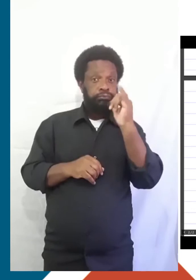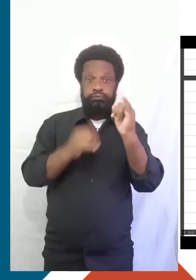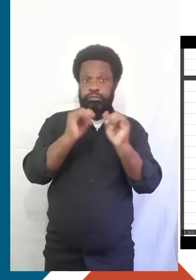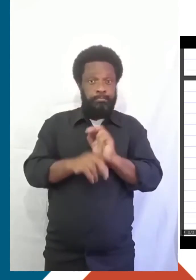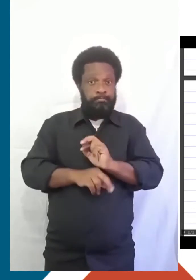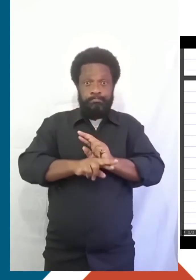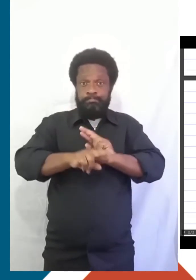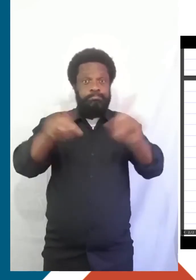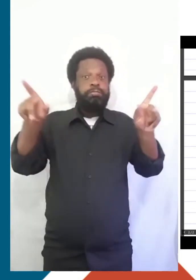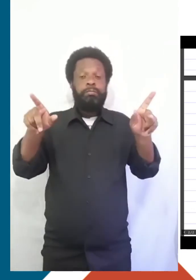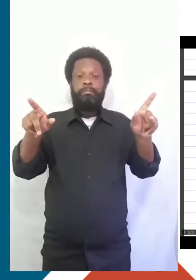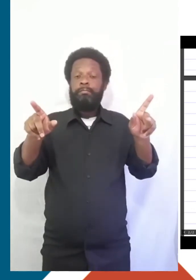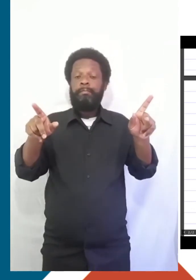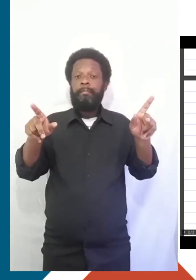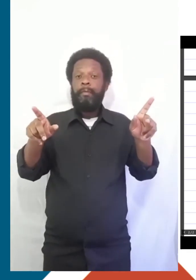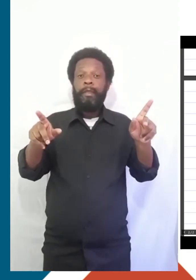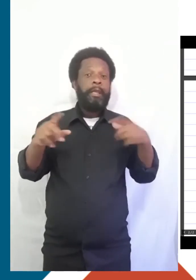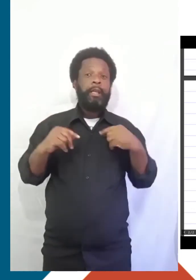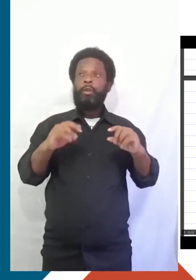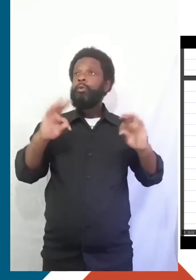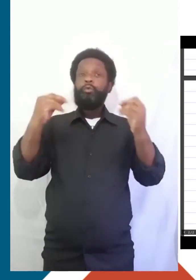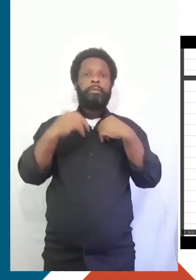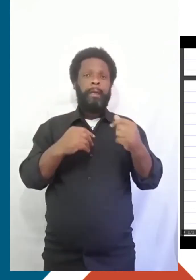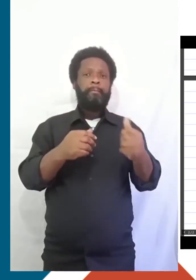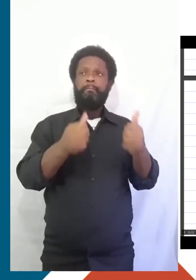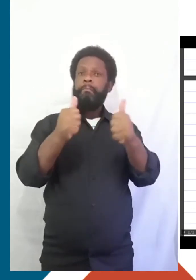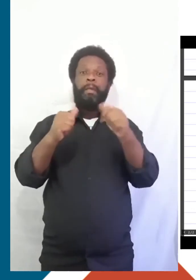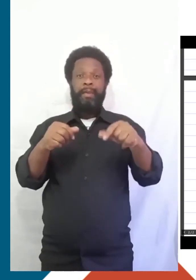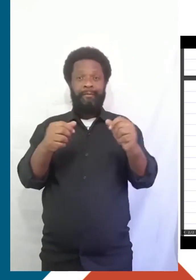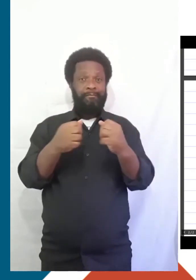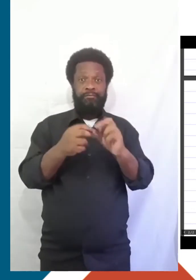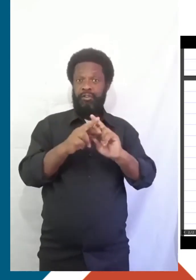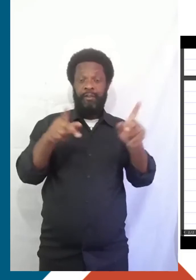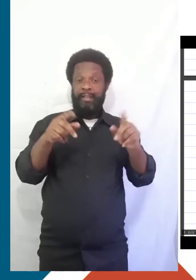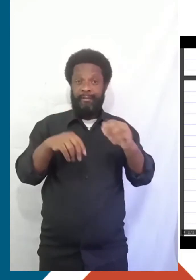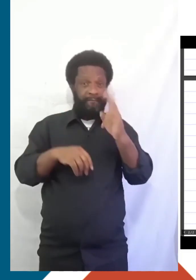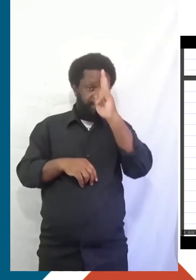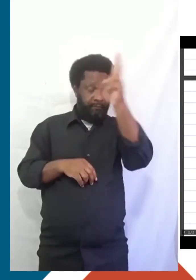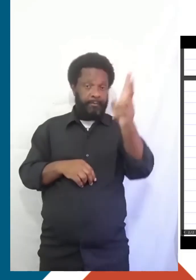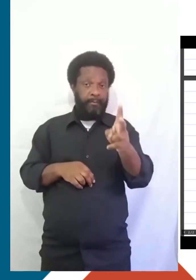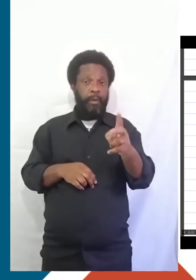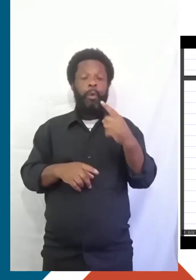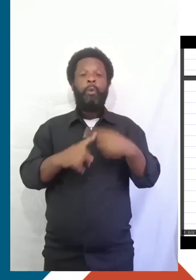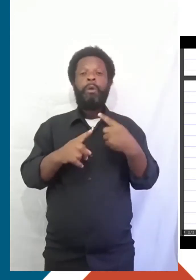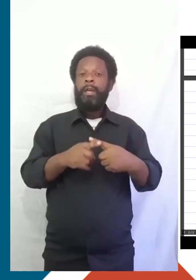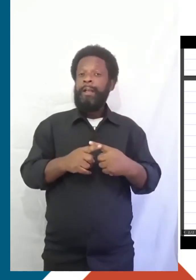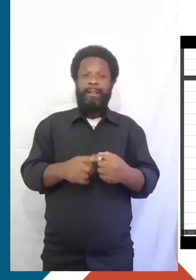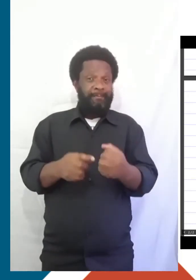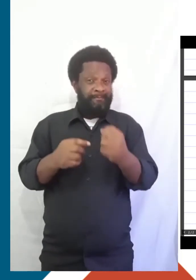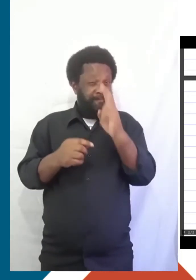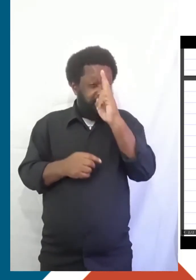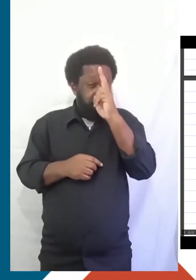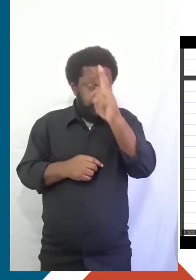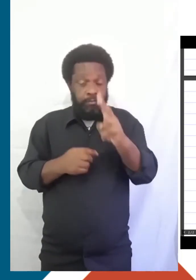maiores diferenças de eletronegatividades dentre as ligações covalentes. Isso faz com que